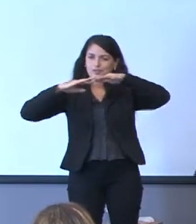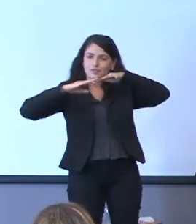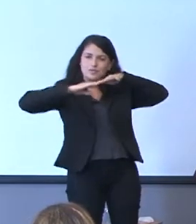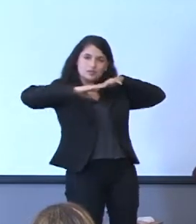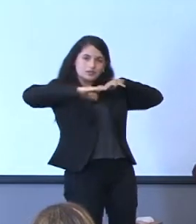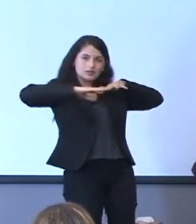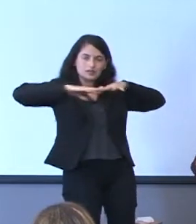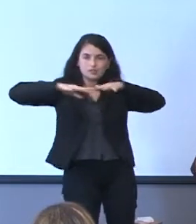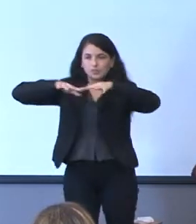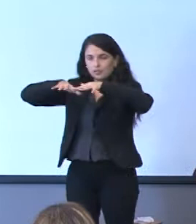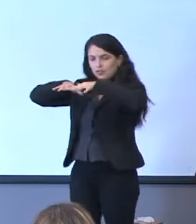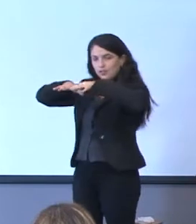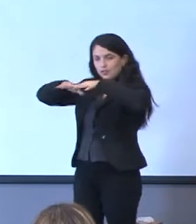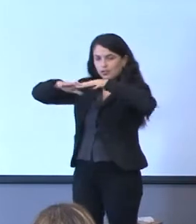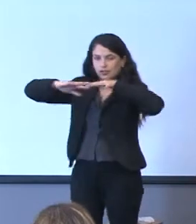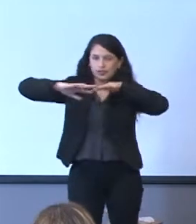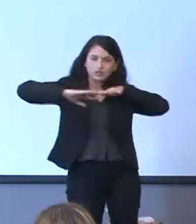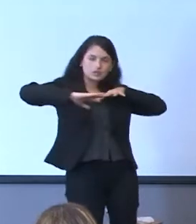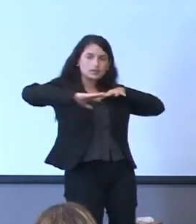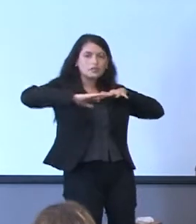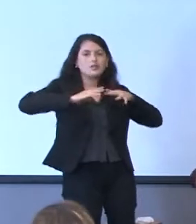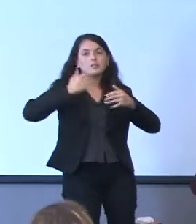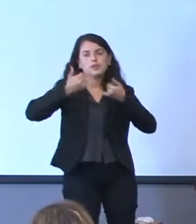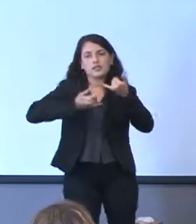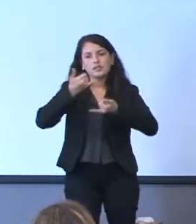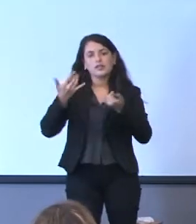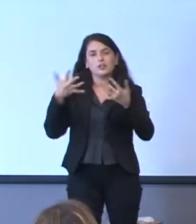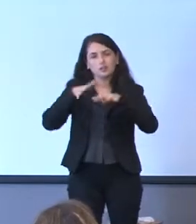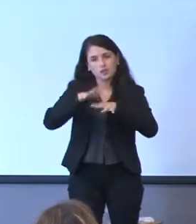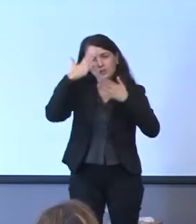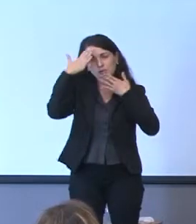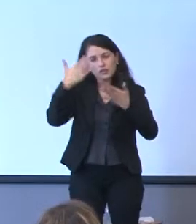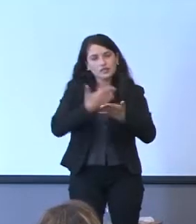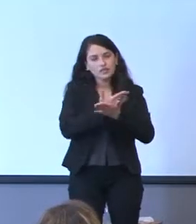é a brincadeira inclusiva, e muito obrigado a vocês todos.